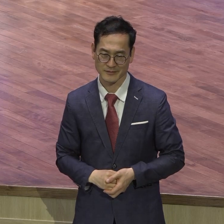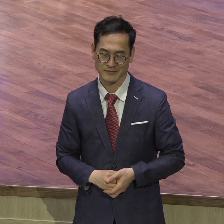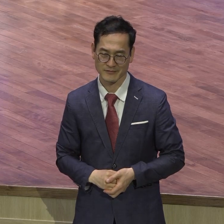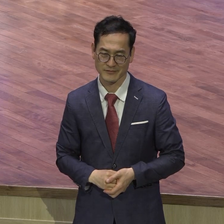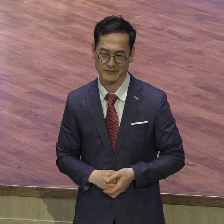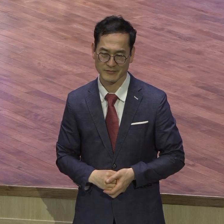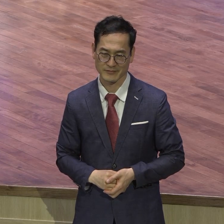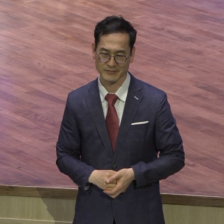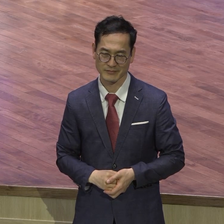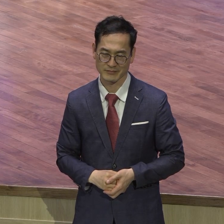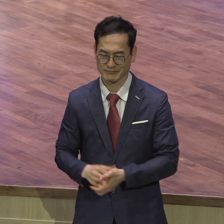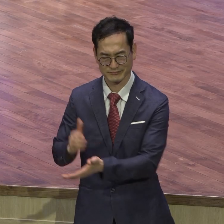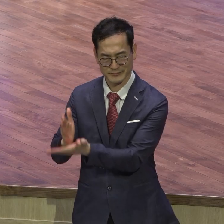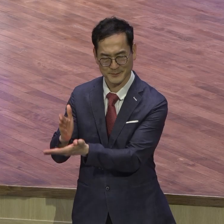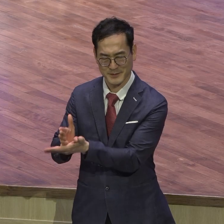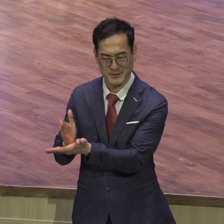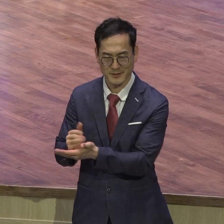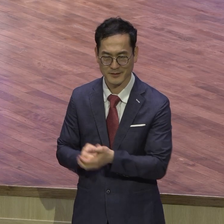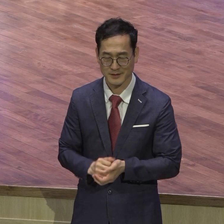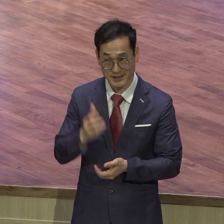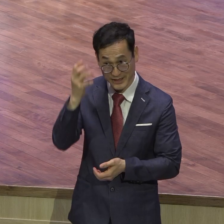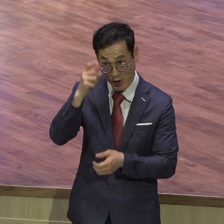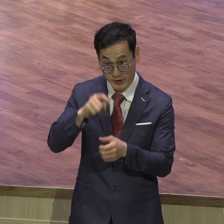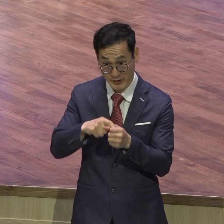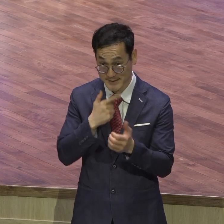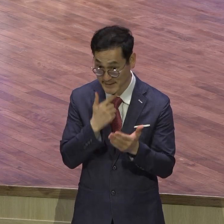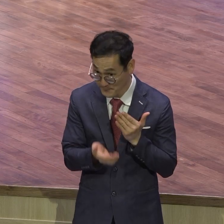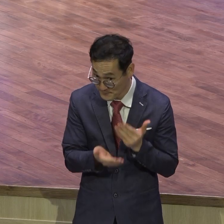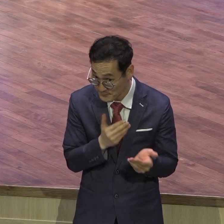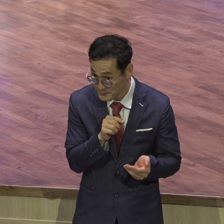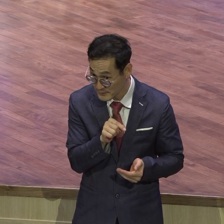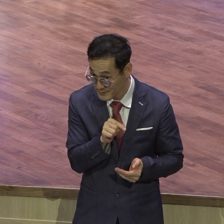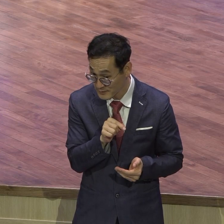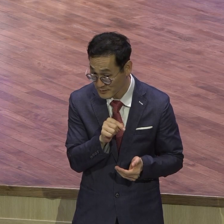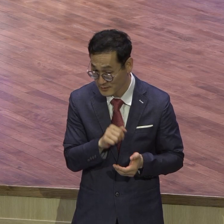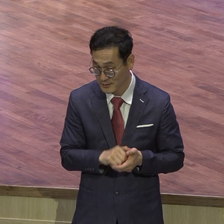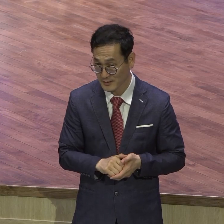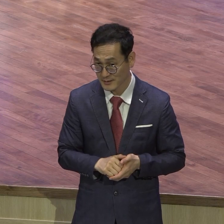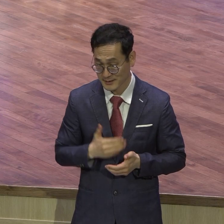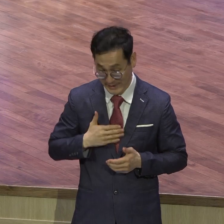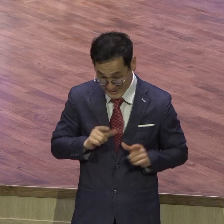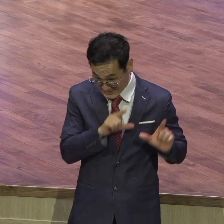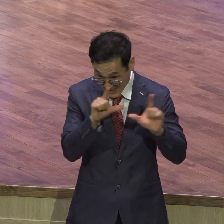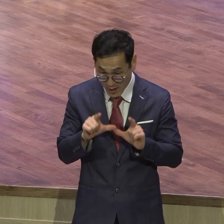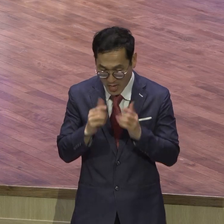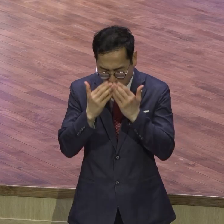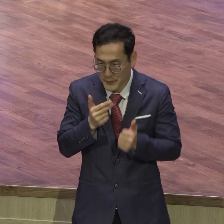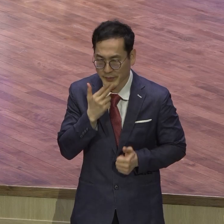영적 처음의 삶은요 여러분 개인의 삶도 지루하지 않습니다